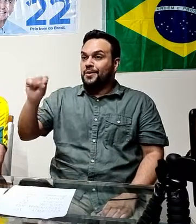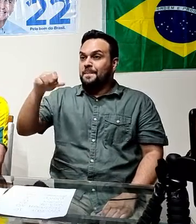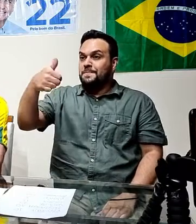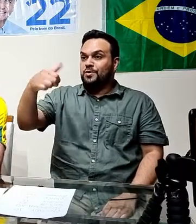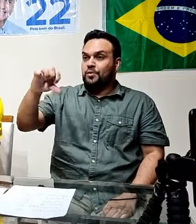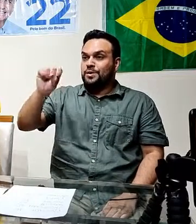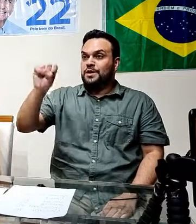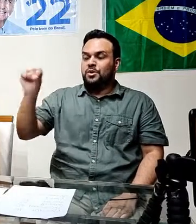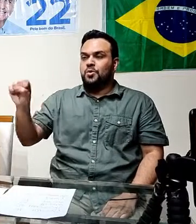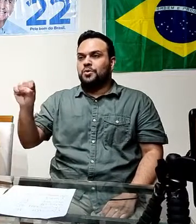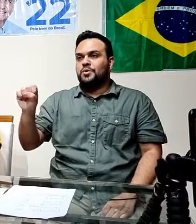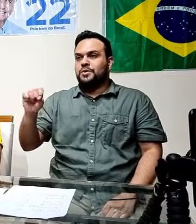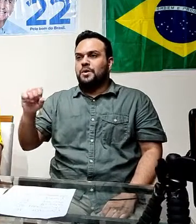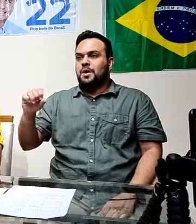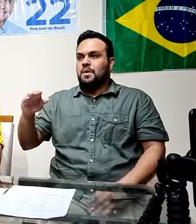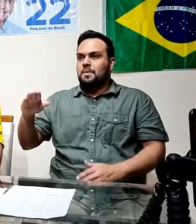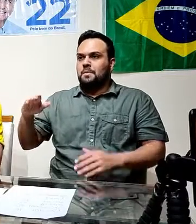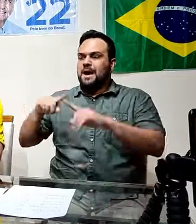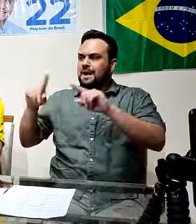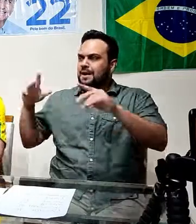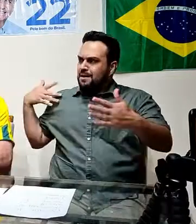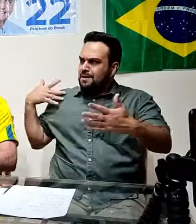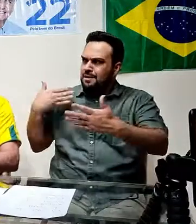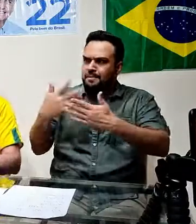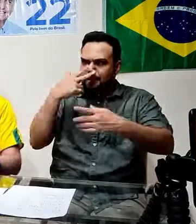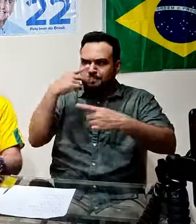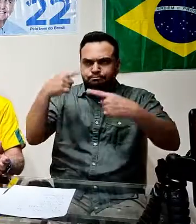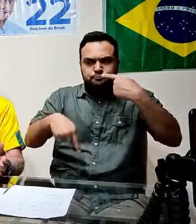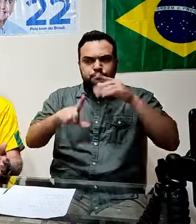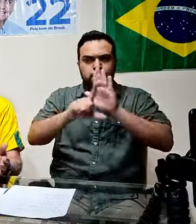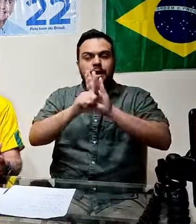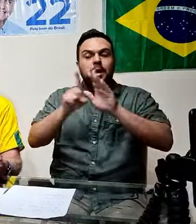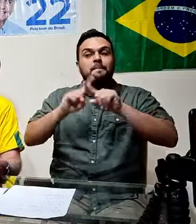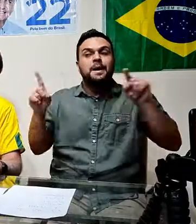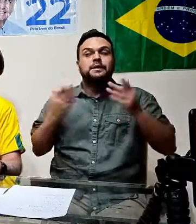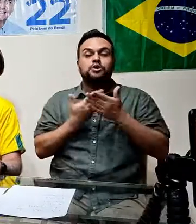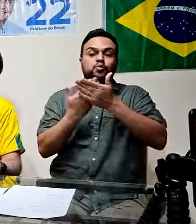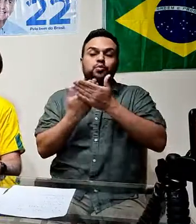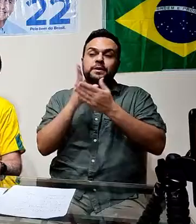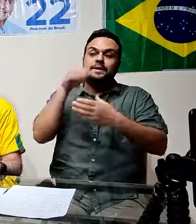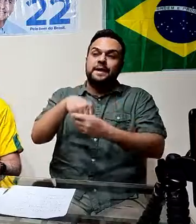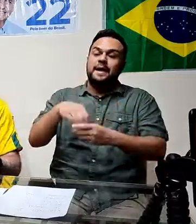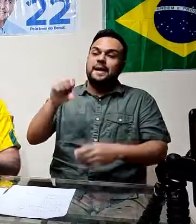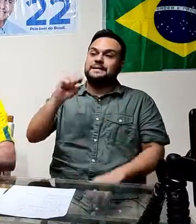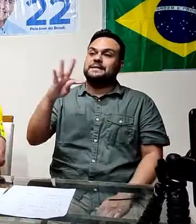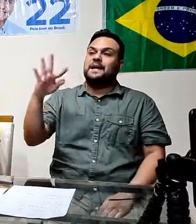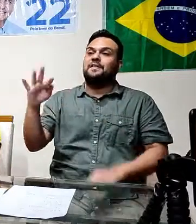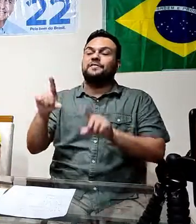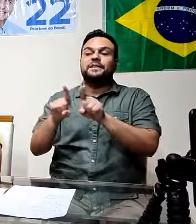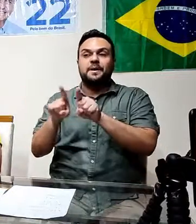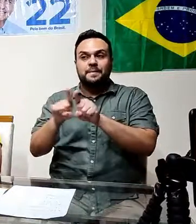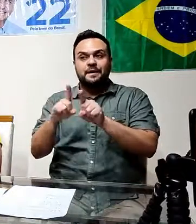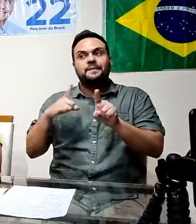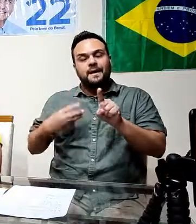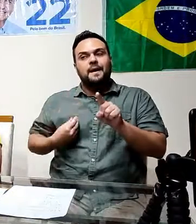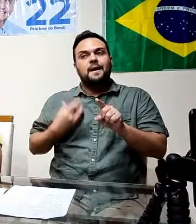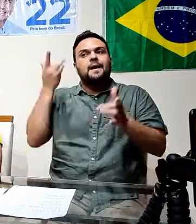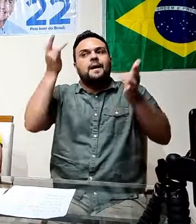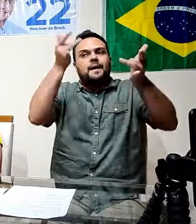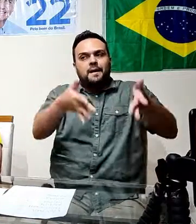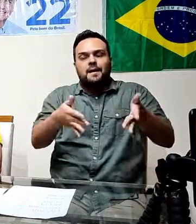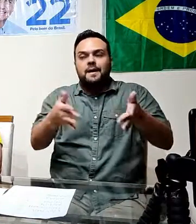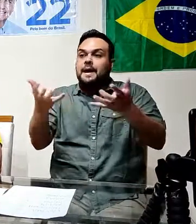isso está sendo estudado também onde? No Supremo Tribunal Federal. Quem é que quer estudar, então, essas novas... Quer